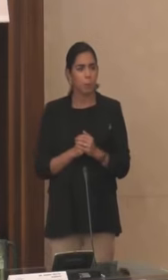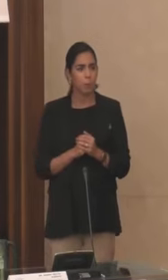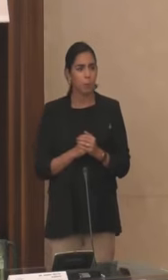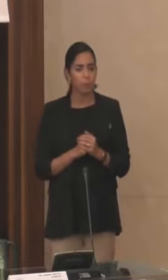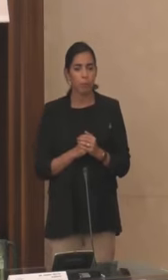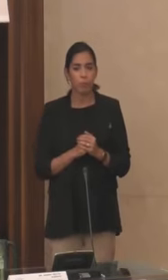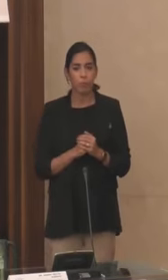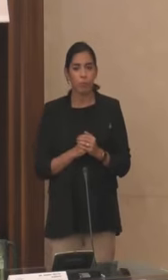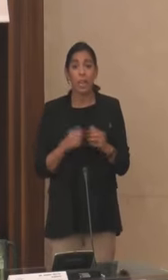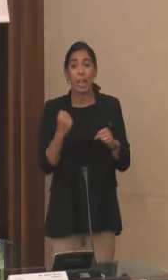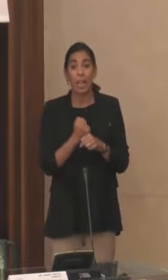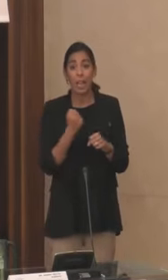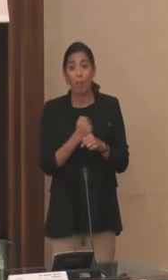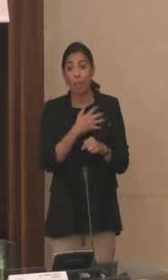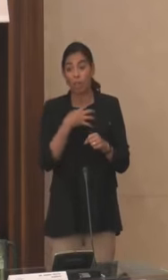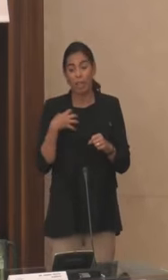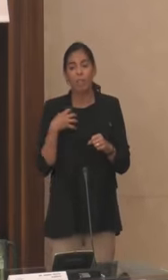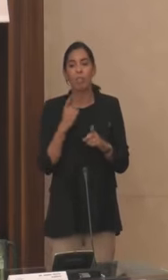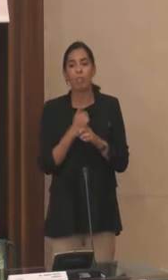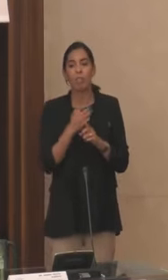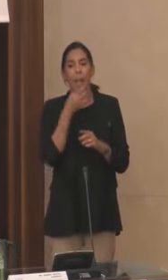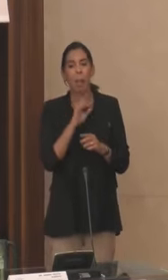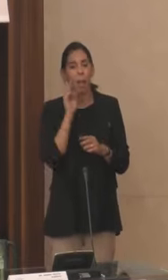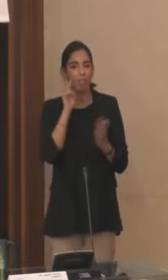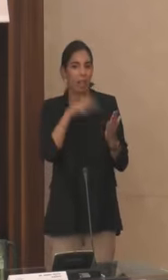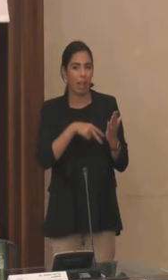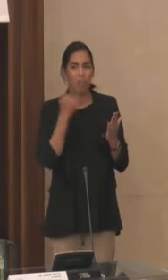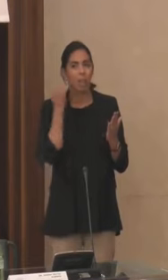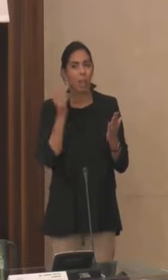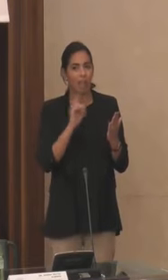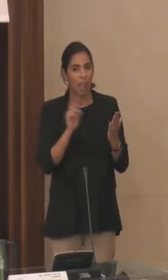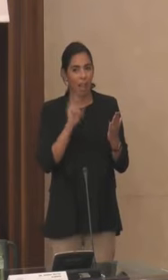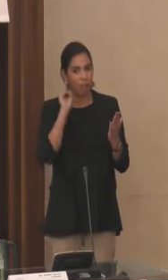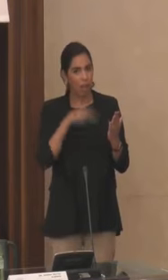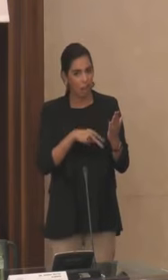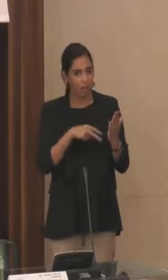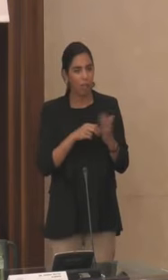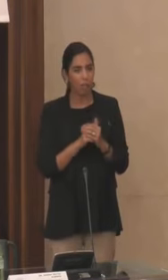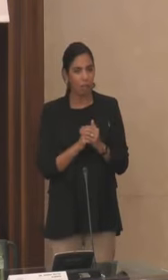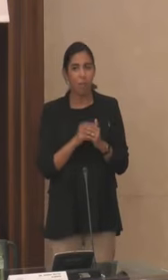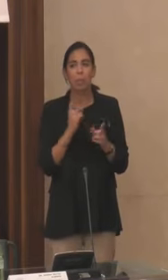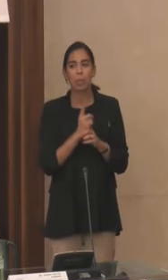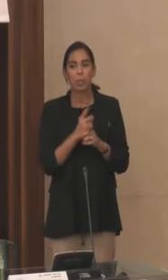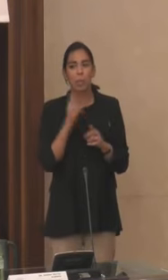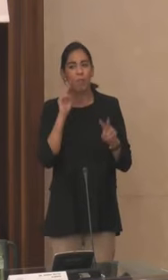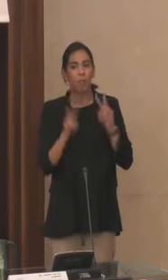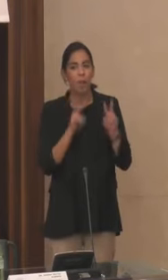I lavori scientifici bisogna saperli leggere, non è semplice leggere, ad esempio le cose bisognerebbe valutare